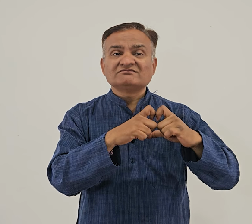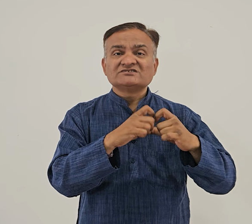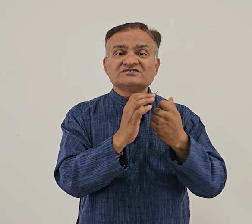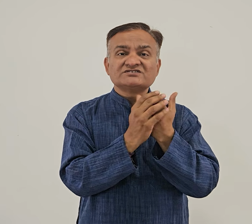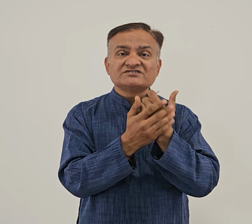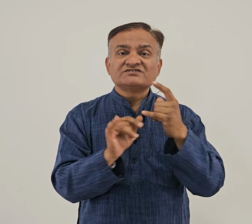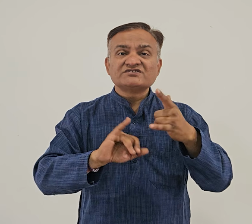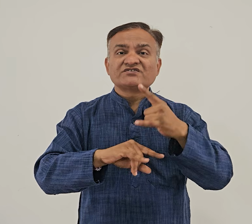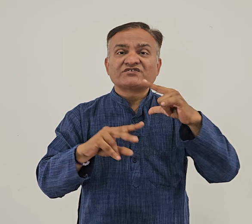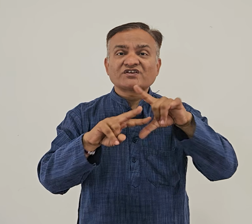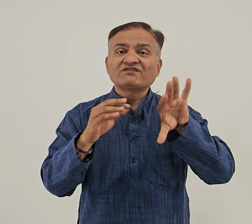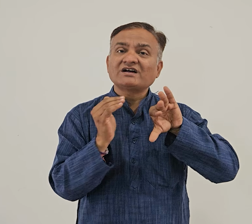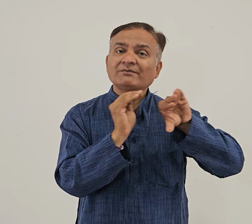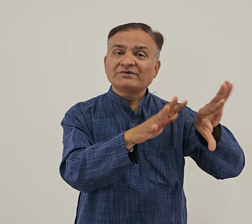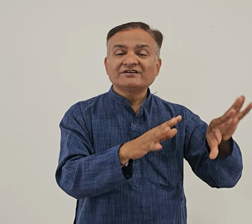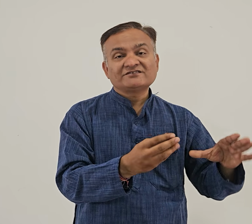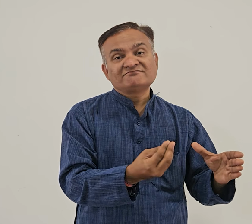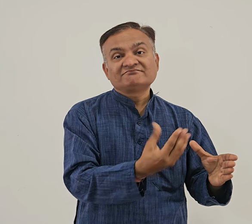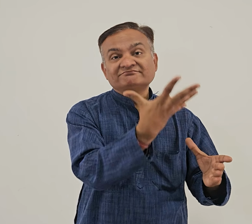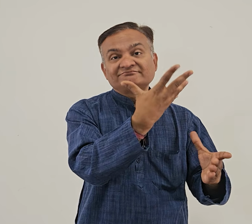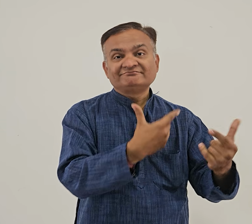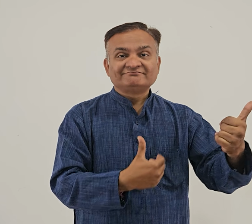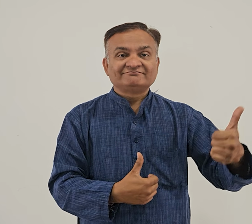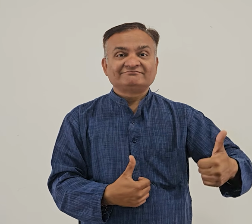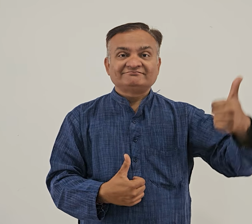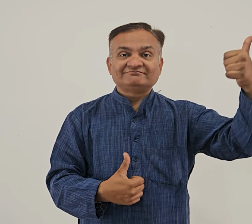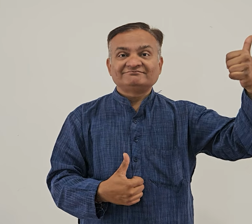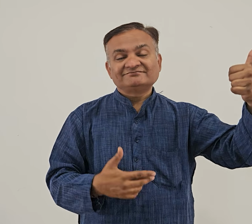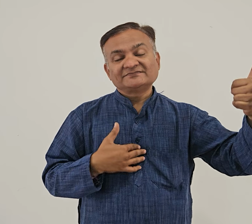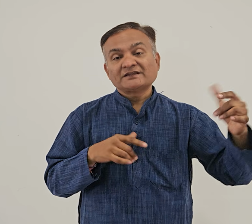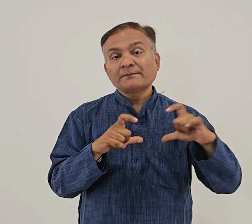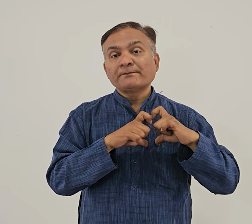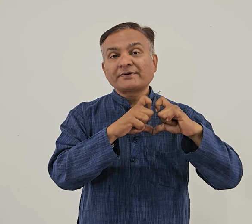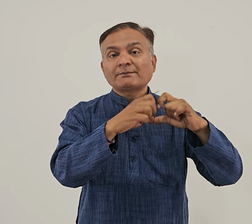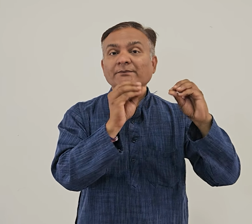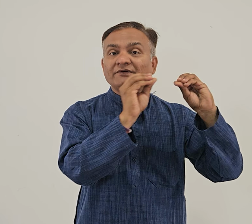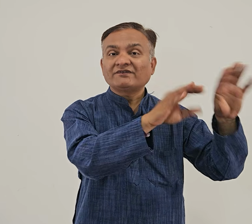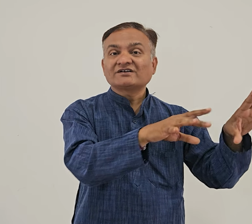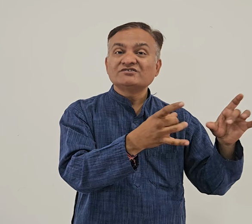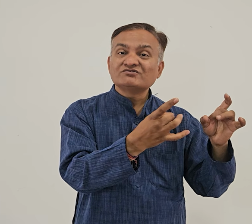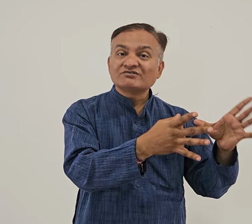વગર છૂટકો જ નથી, એને પ્રેમ આપ્યા વગર છૂટકો જ નથી. પણ આપણા